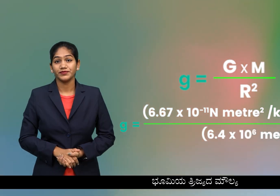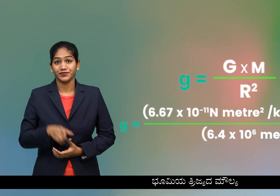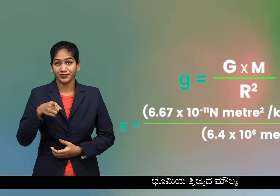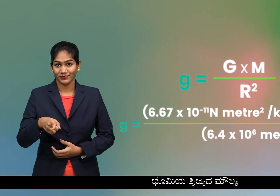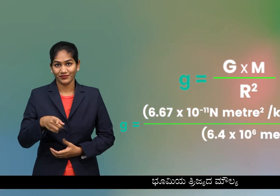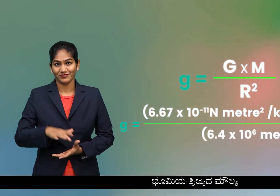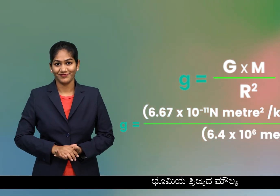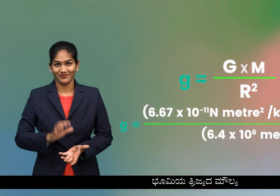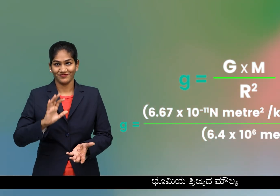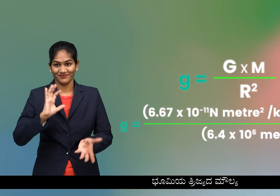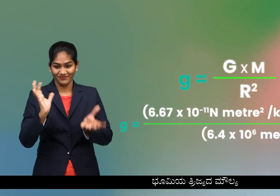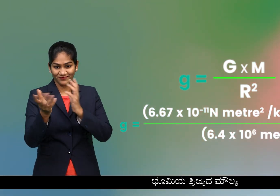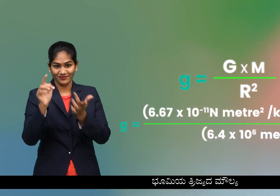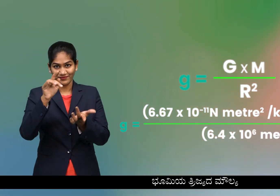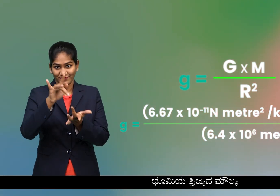ಭೂಮಿಯ ತ್ರಿಜ್ಯದ ಮೌಲ್ಯ